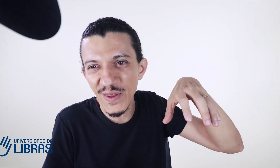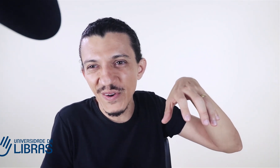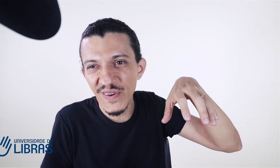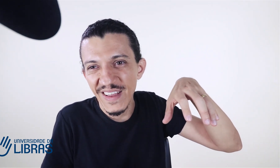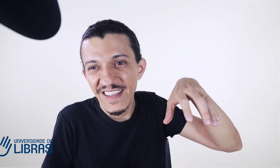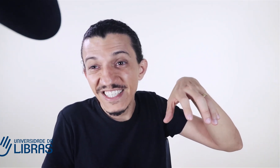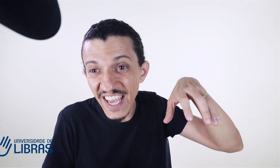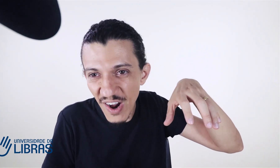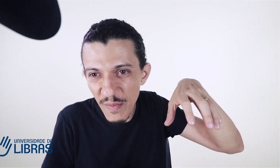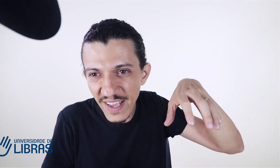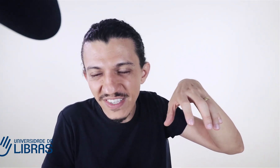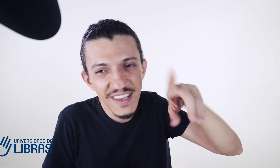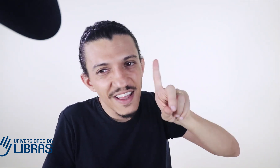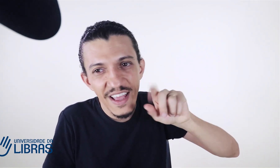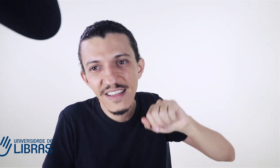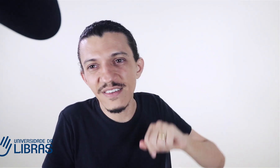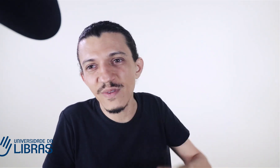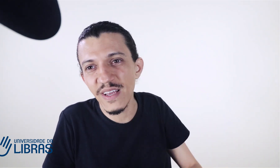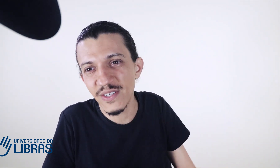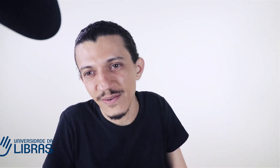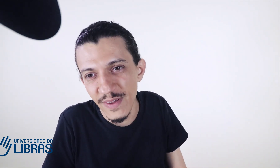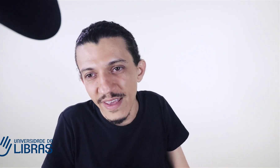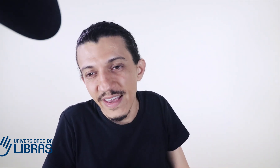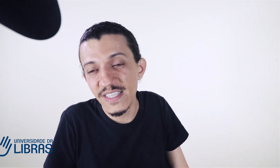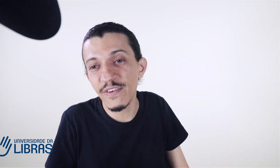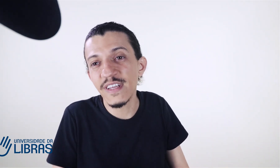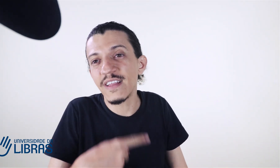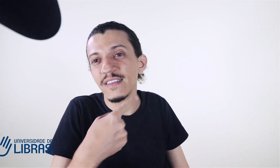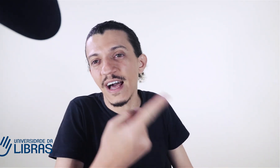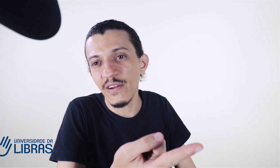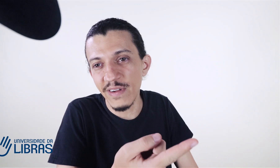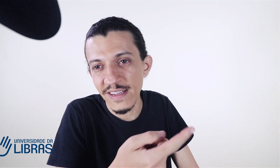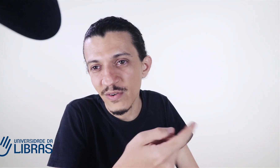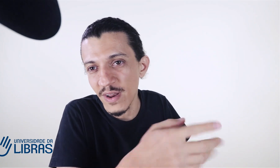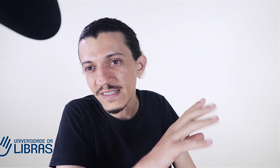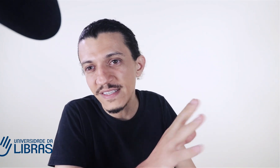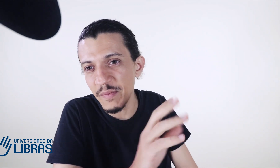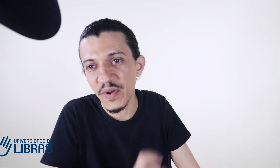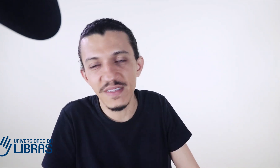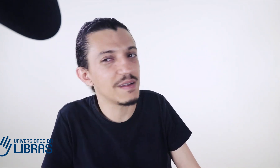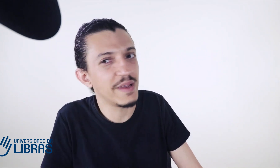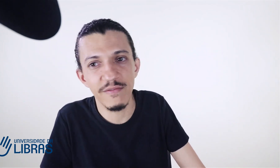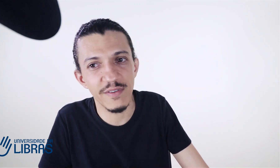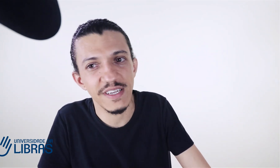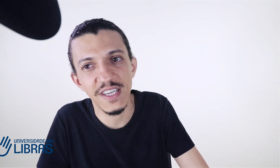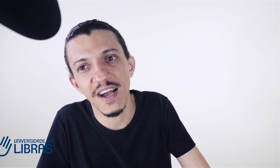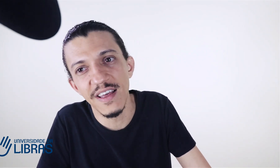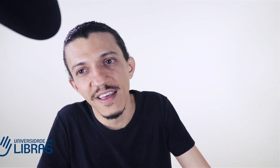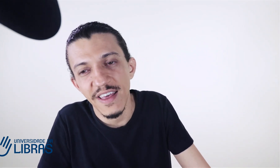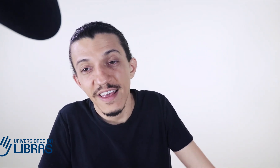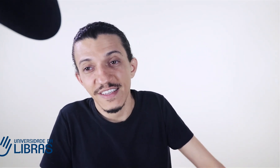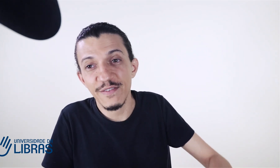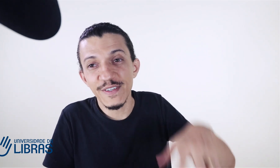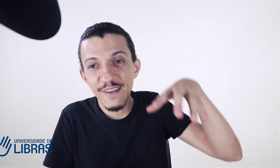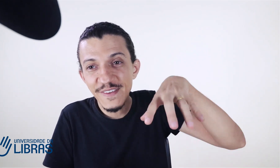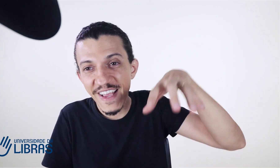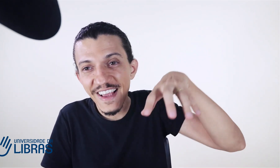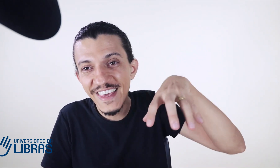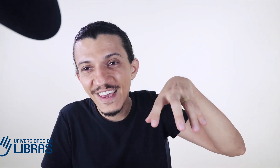módulo, geralmente eles não deixam. E se você tentar na escola C, também não vão deixar. Se você fizer aqui